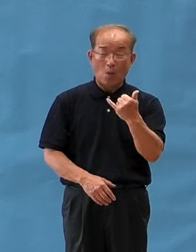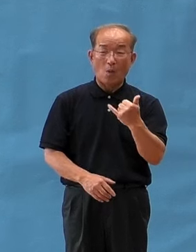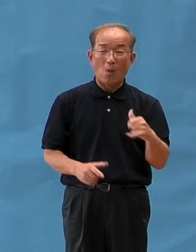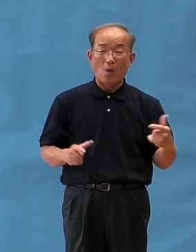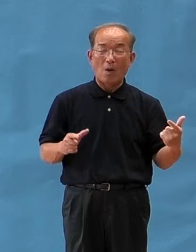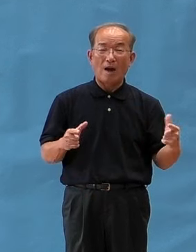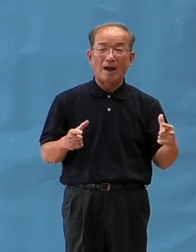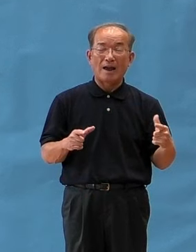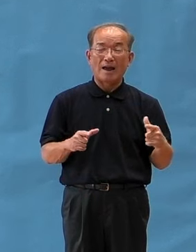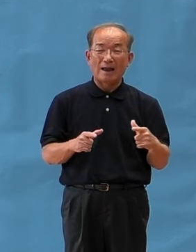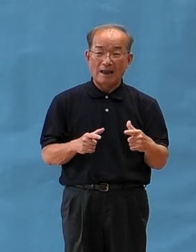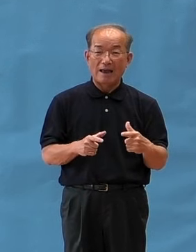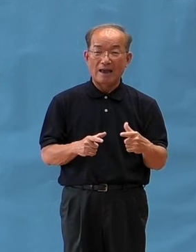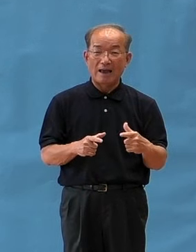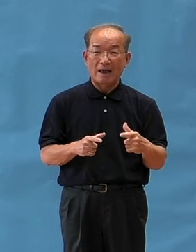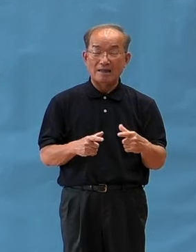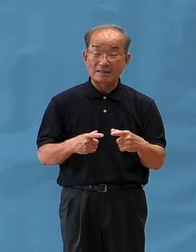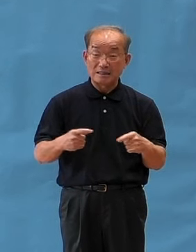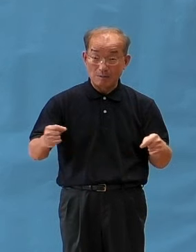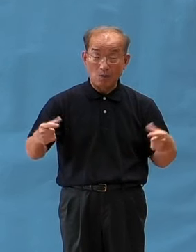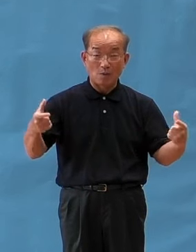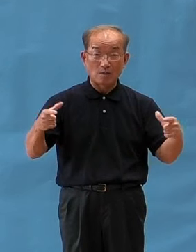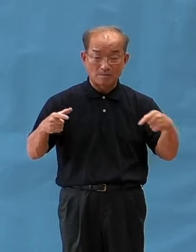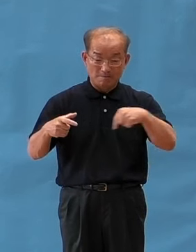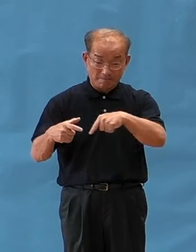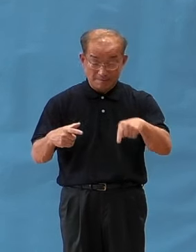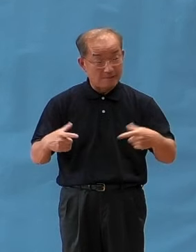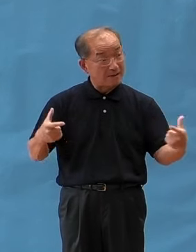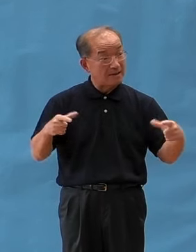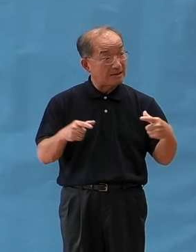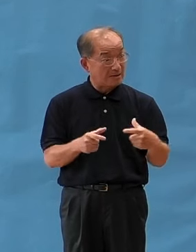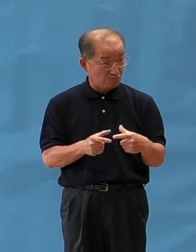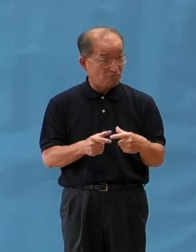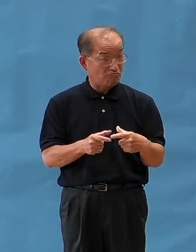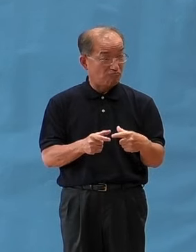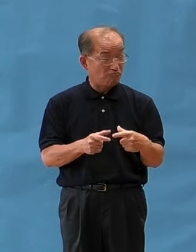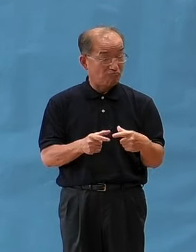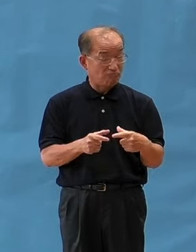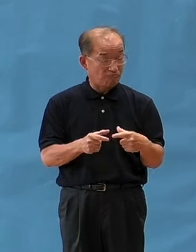人口がその日本全体が減っていくっていうことが、